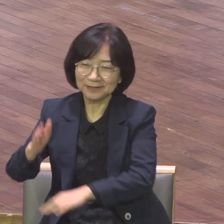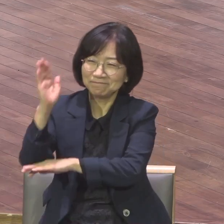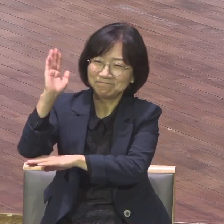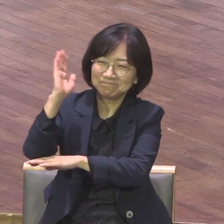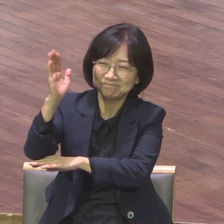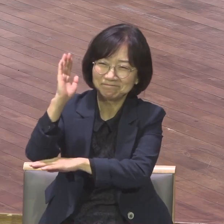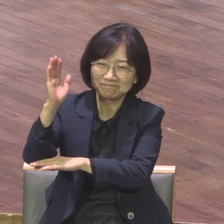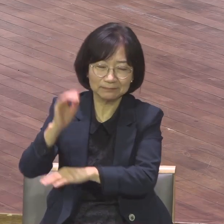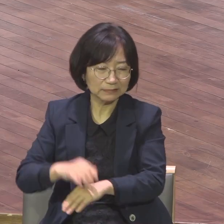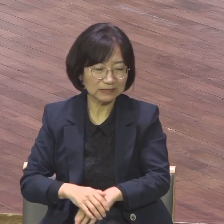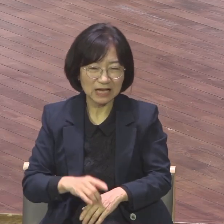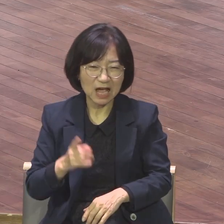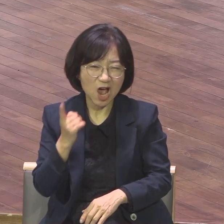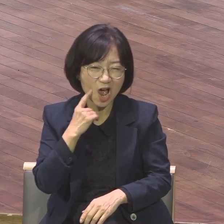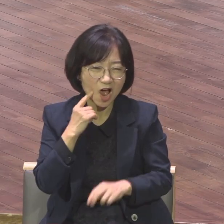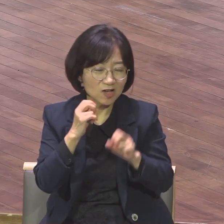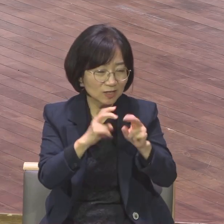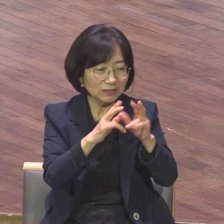이들이